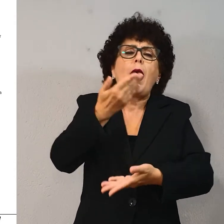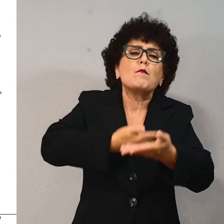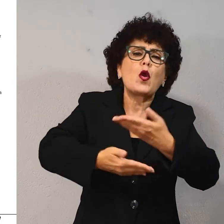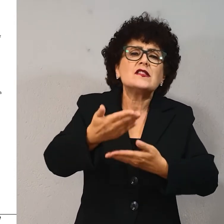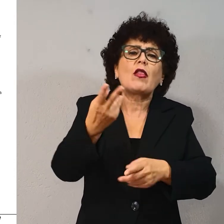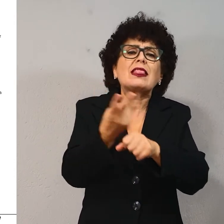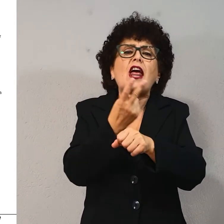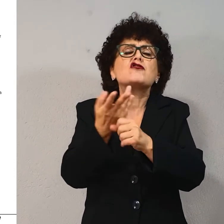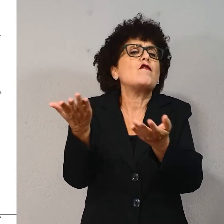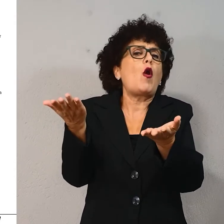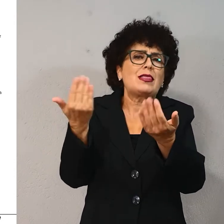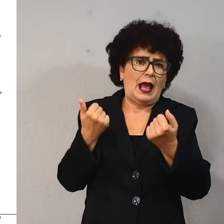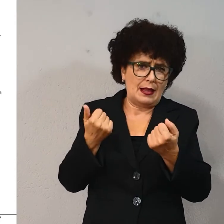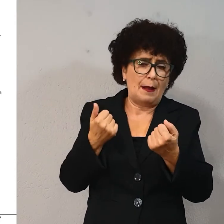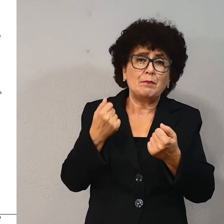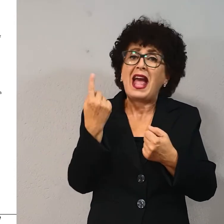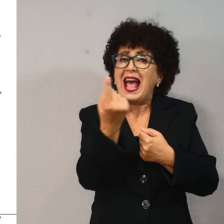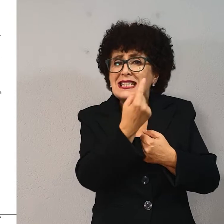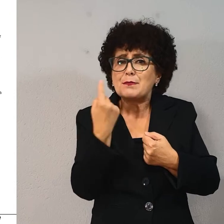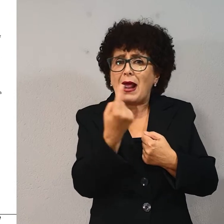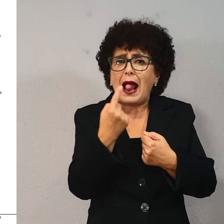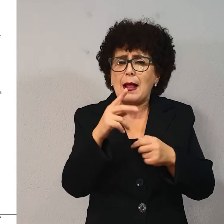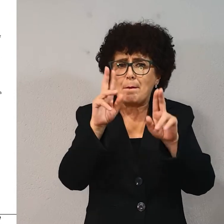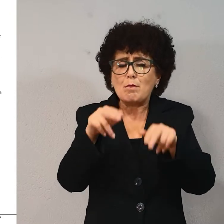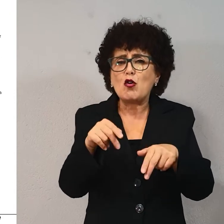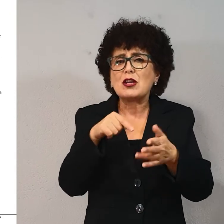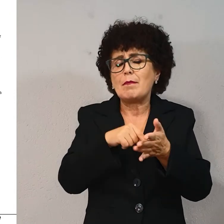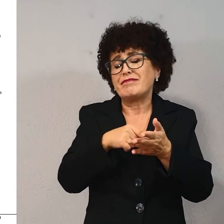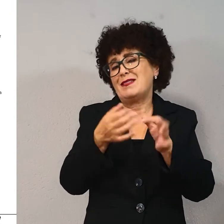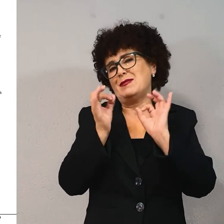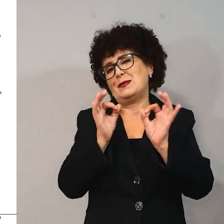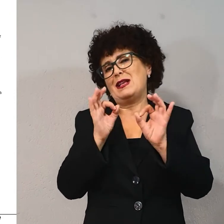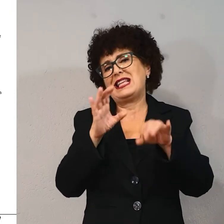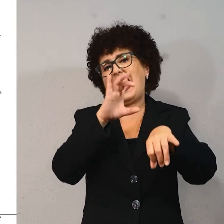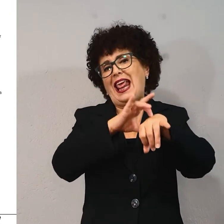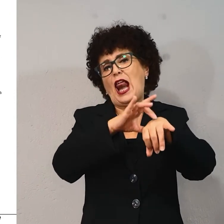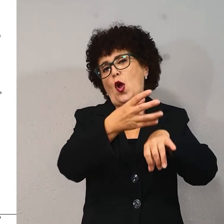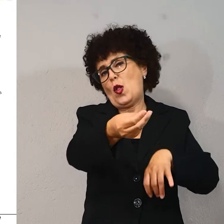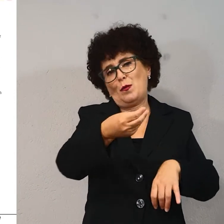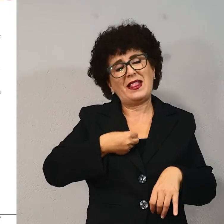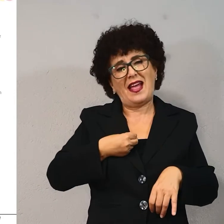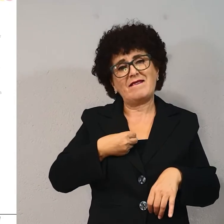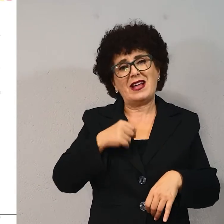производителот. Спиралата може да ја аплицира само специјалист-гинеколог.